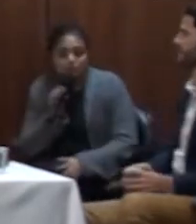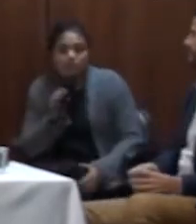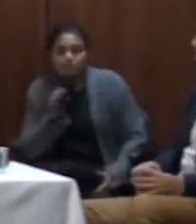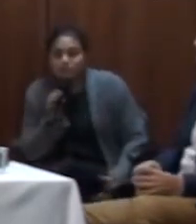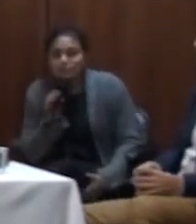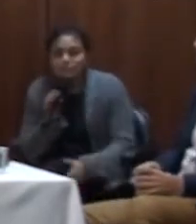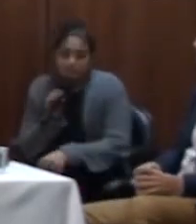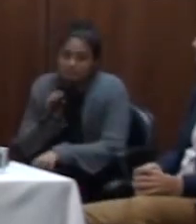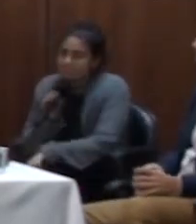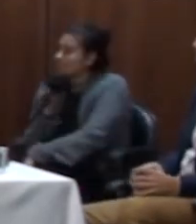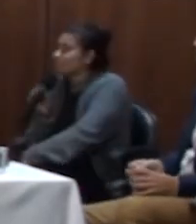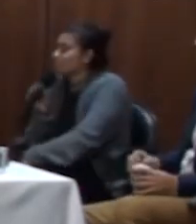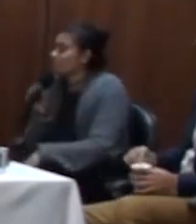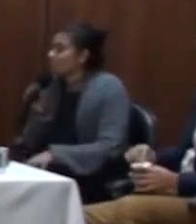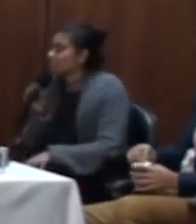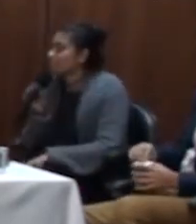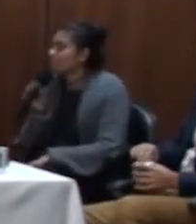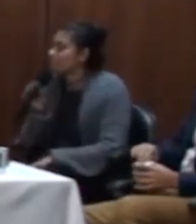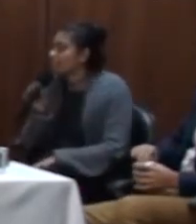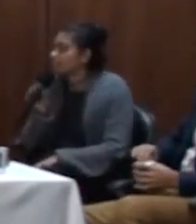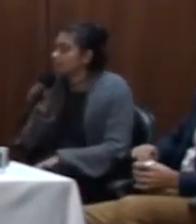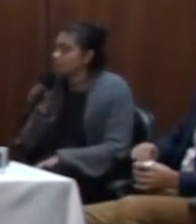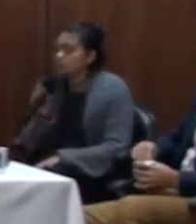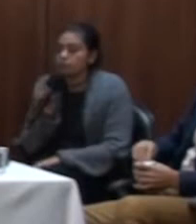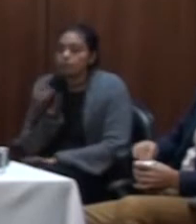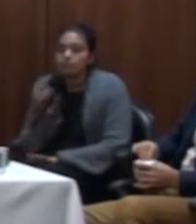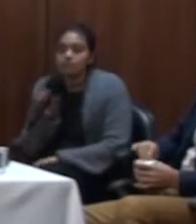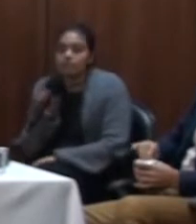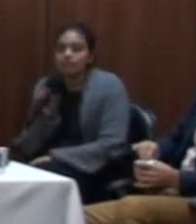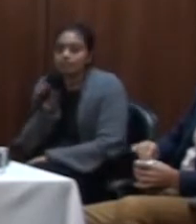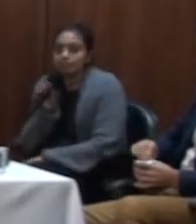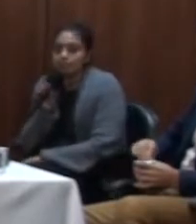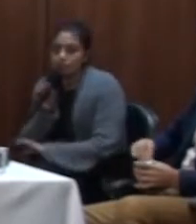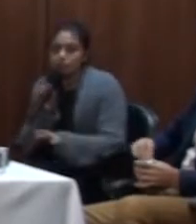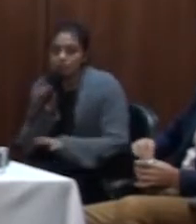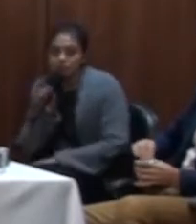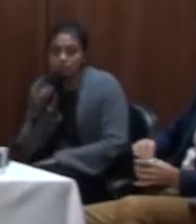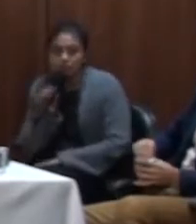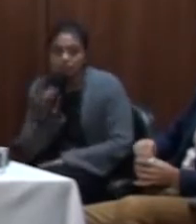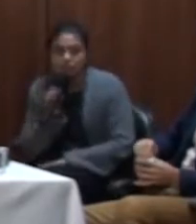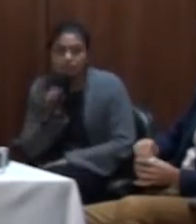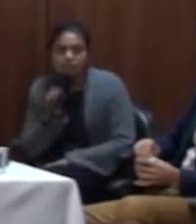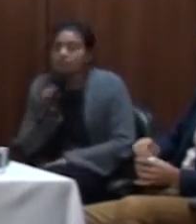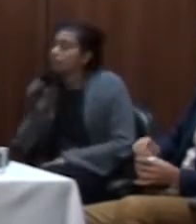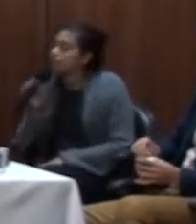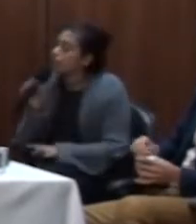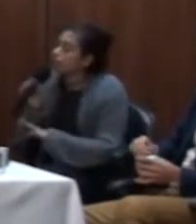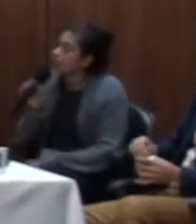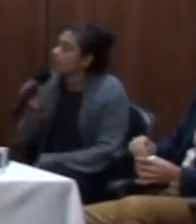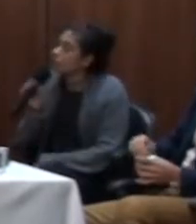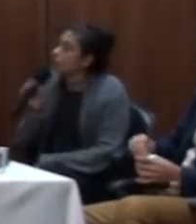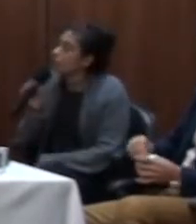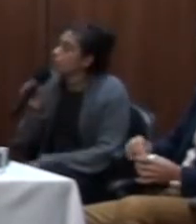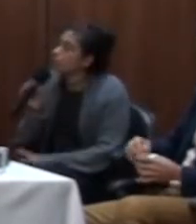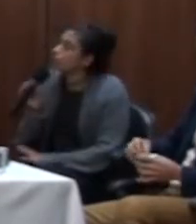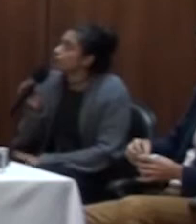Boa noite a todas e todas. Só para ilustrar a dificuldade que a gente teve e